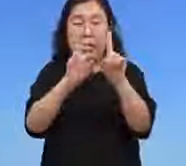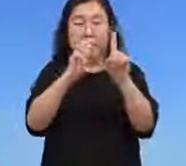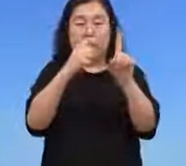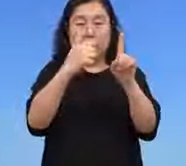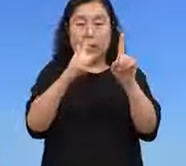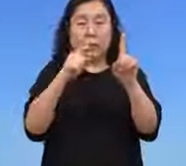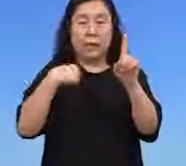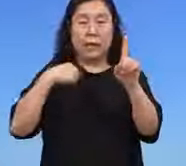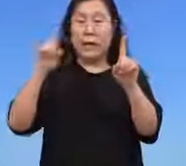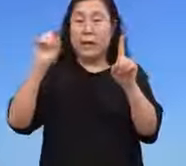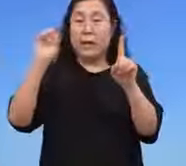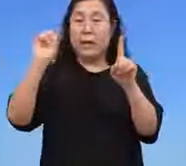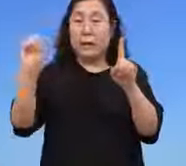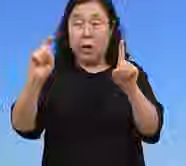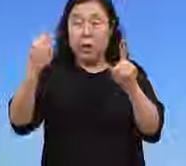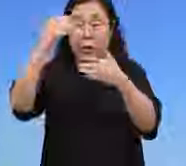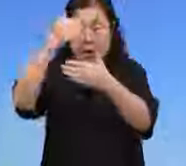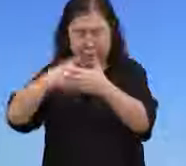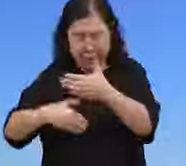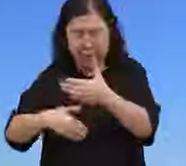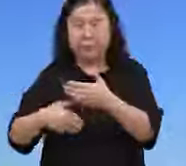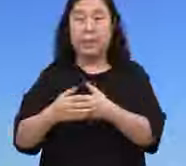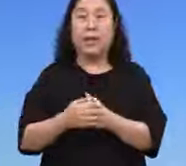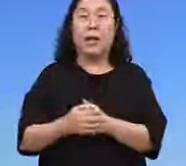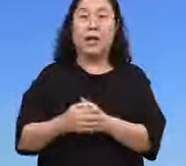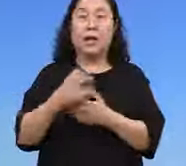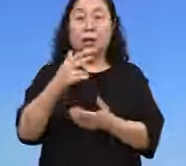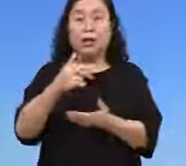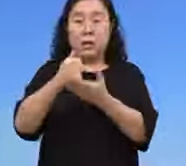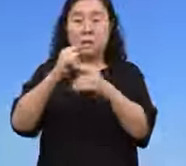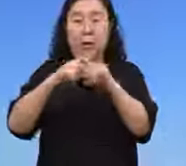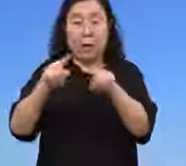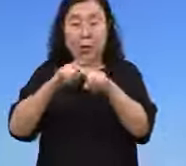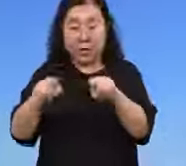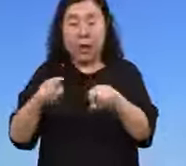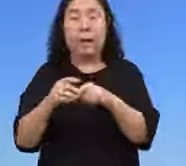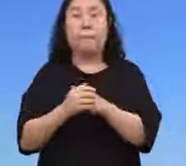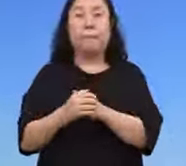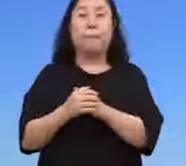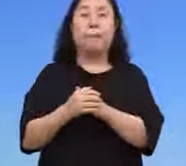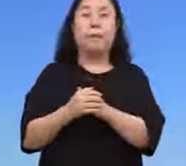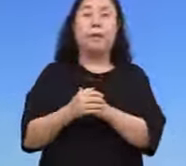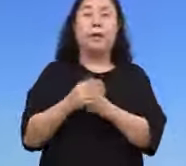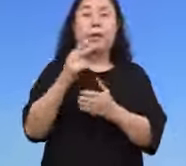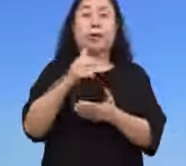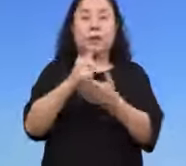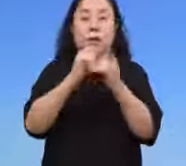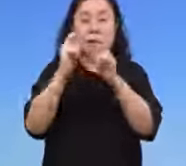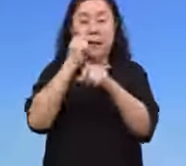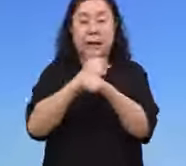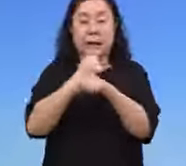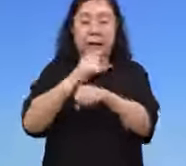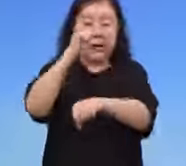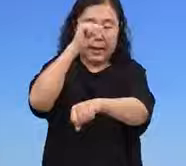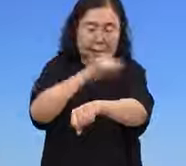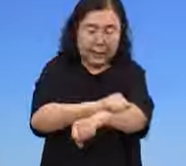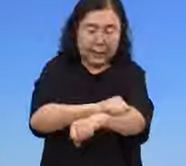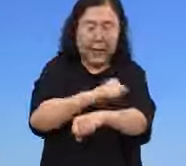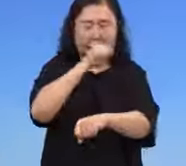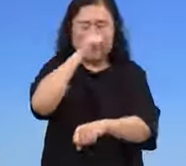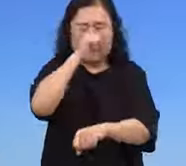한 문화로 10문화를 남겼나이다. 그랬더니 주인의 평가를 보십시오. 17절입니다. 주인이